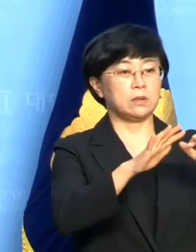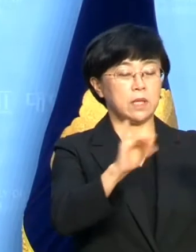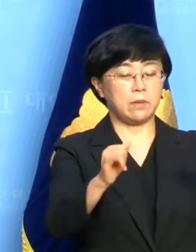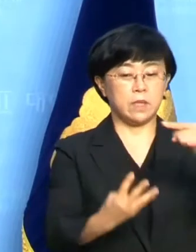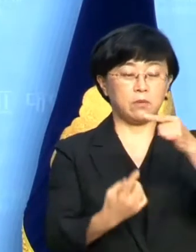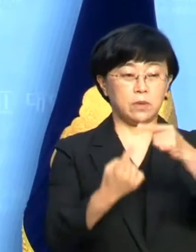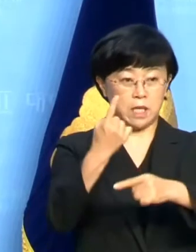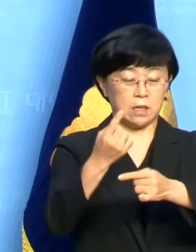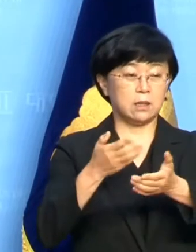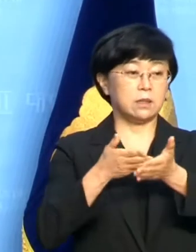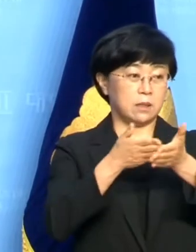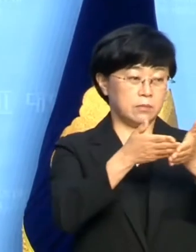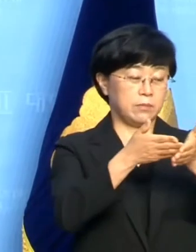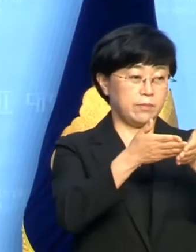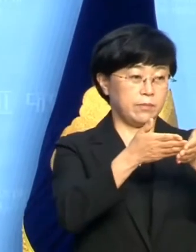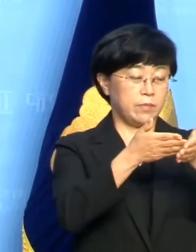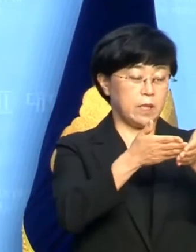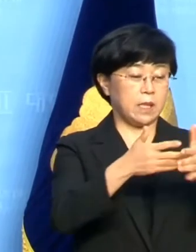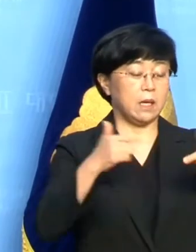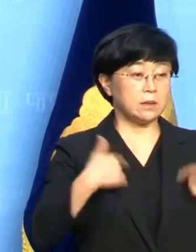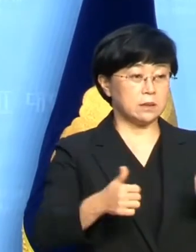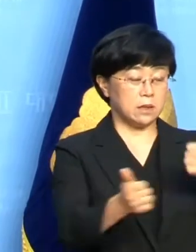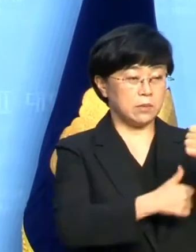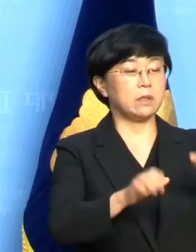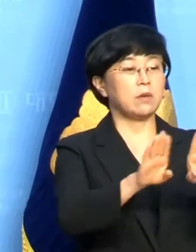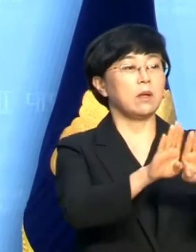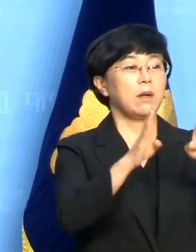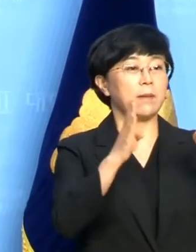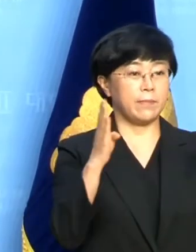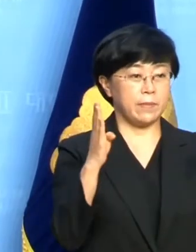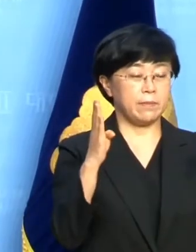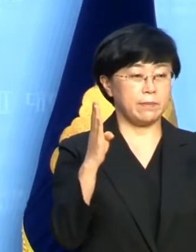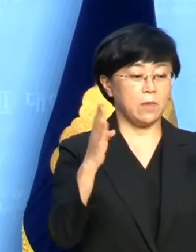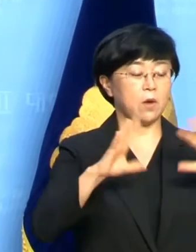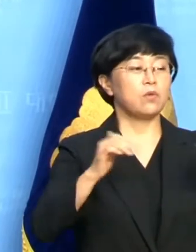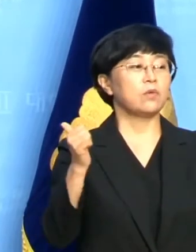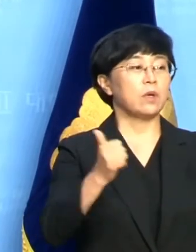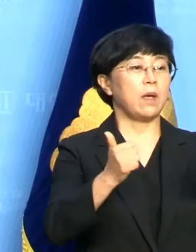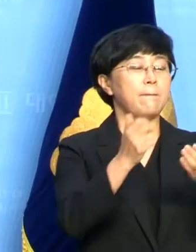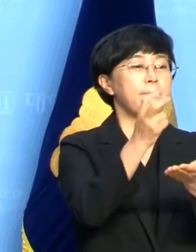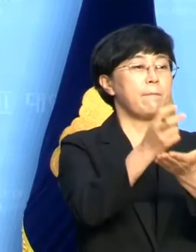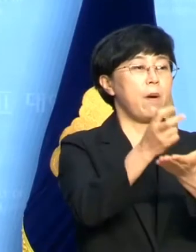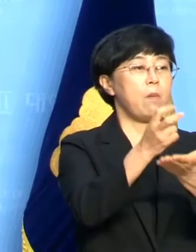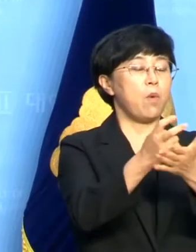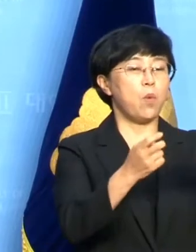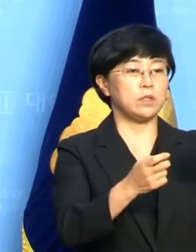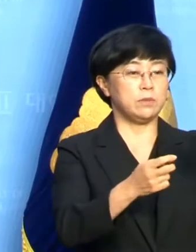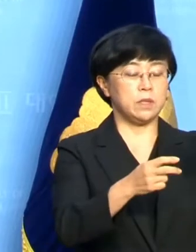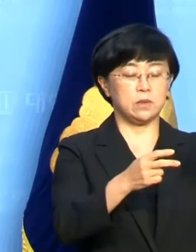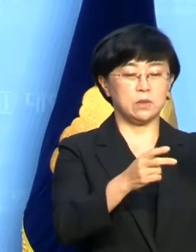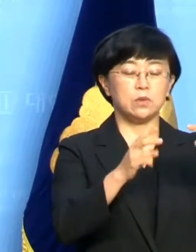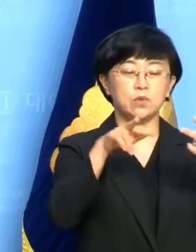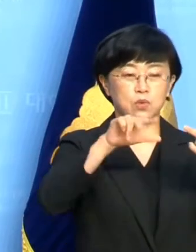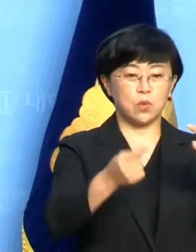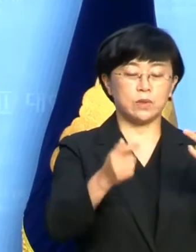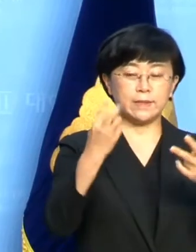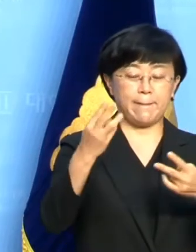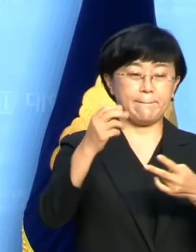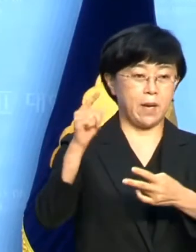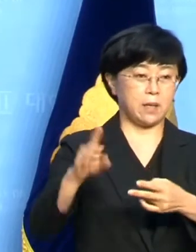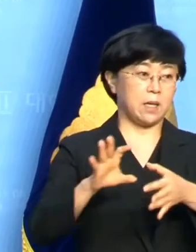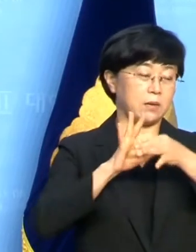요구가 있을 때는 상임위를 꾀한다는 국회법 52조 사망 에 의거해서